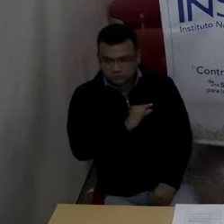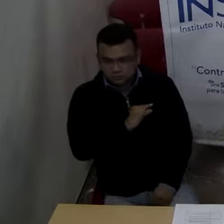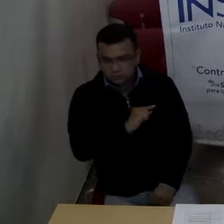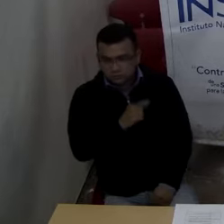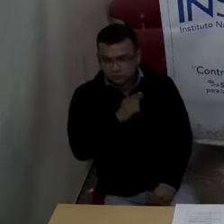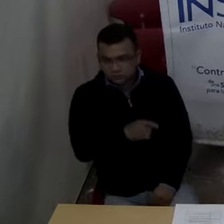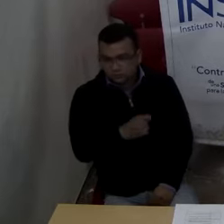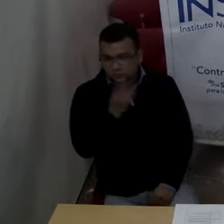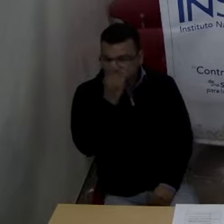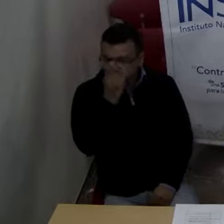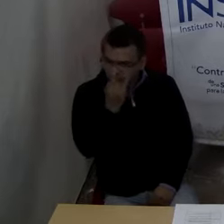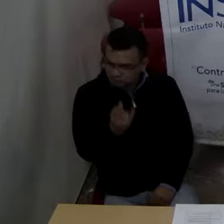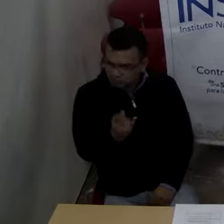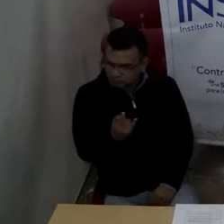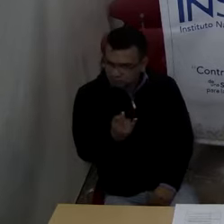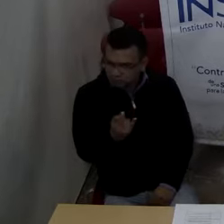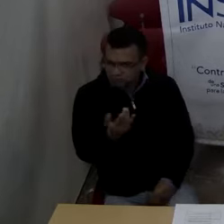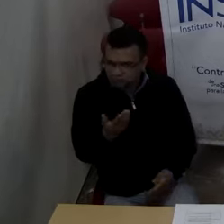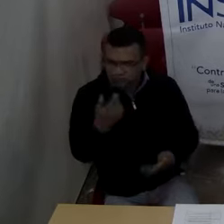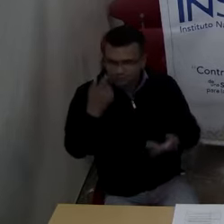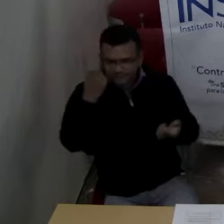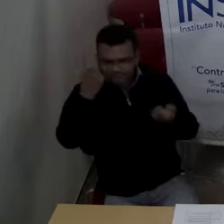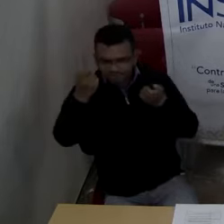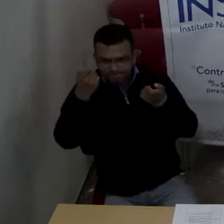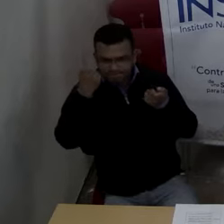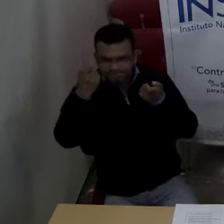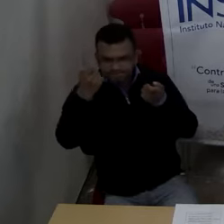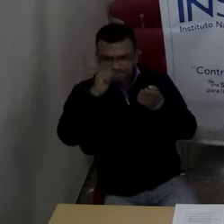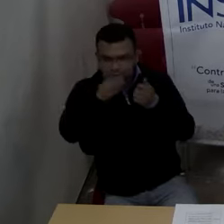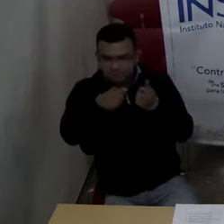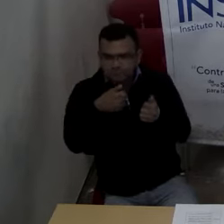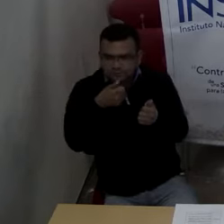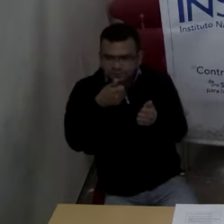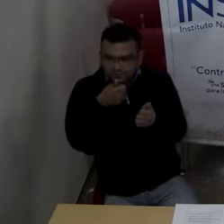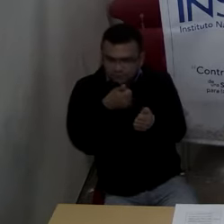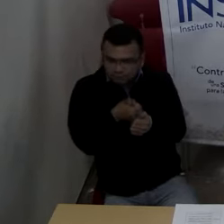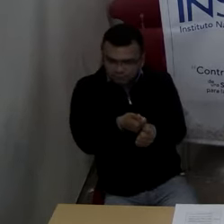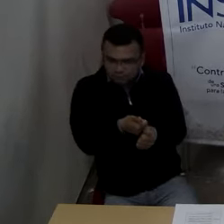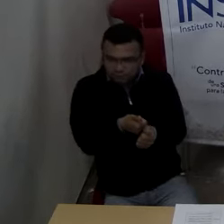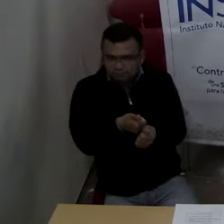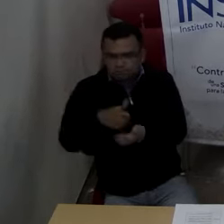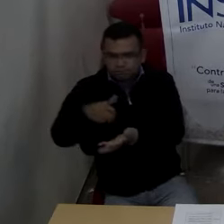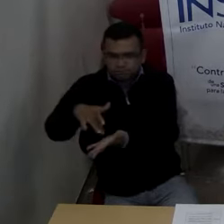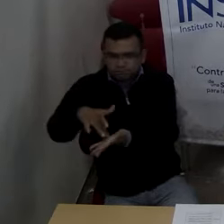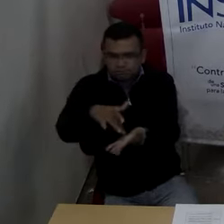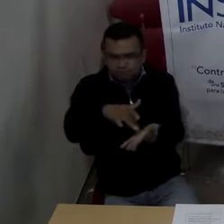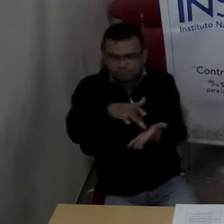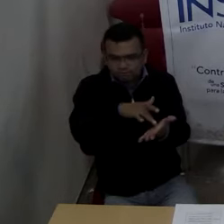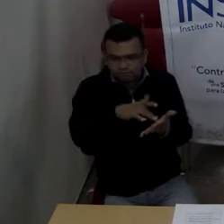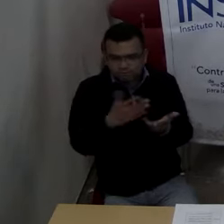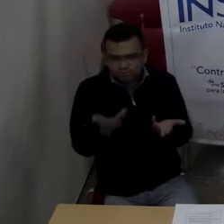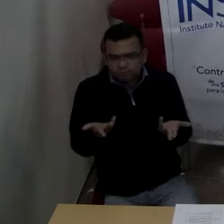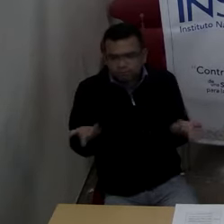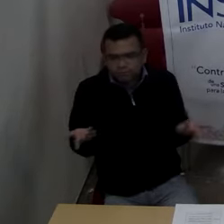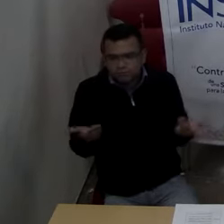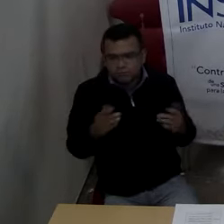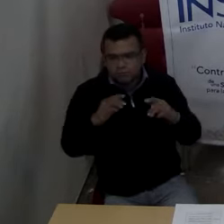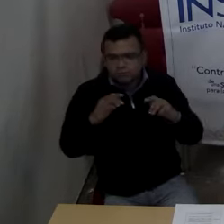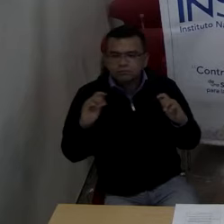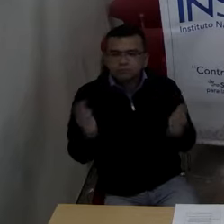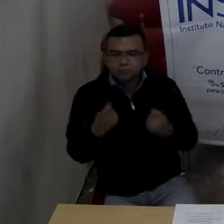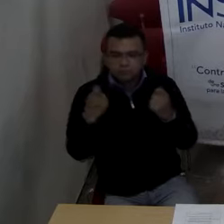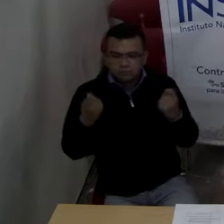interesado mediante esta estrategia de acercamiento a las regionales en impulsar la promoción